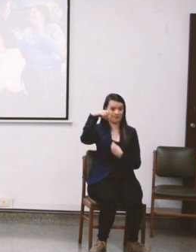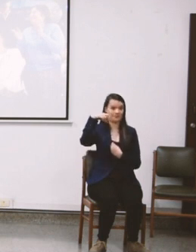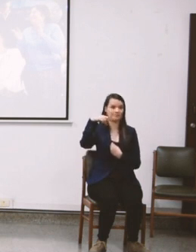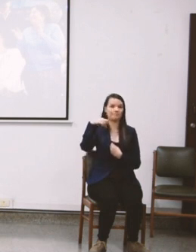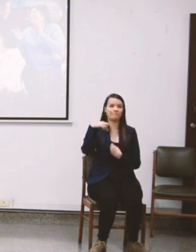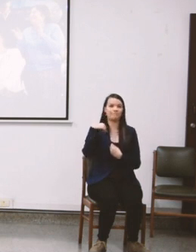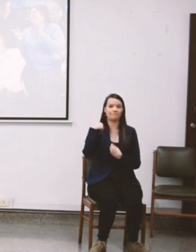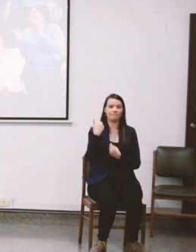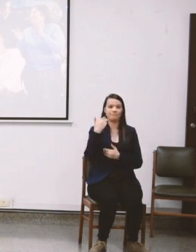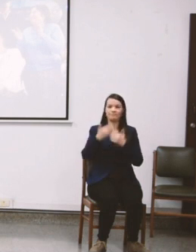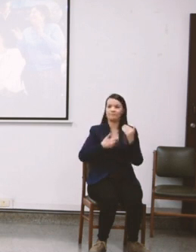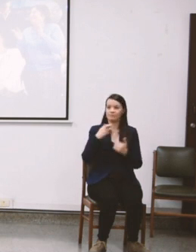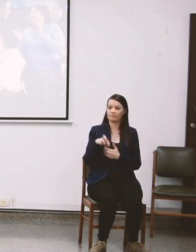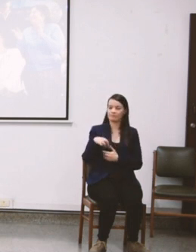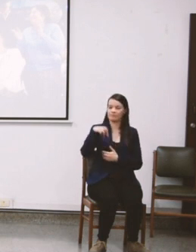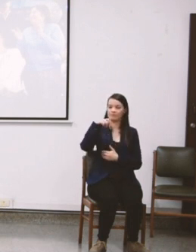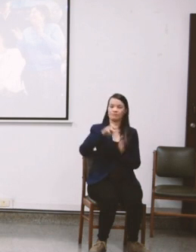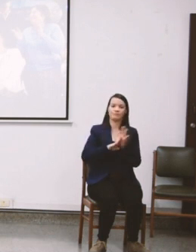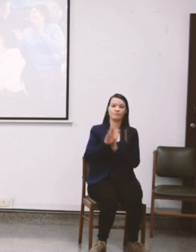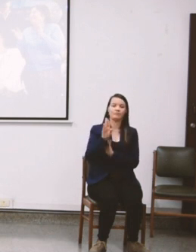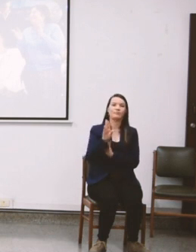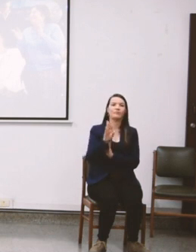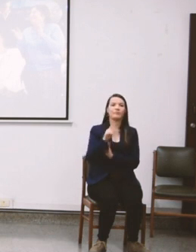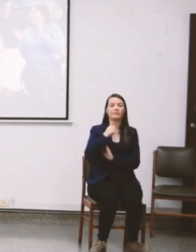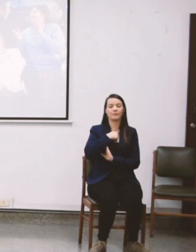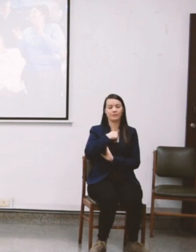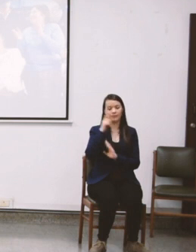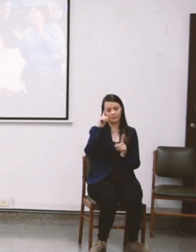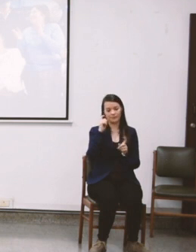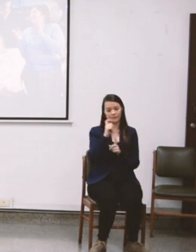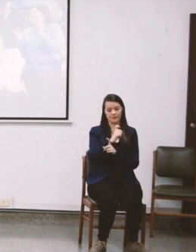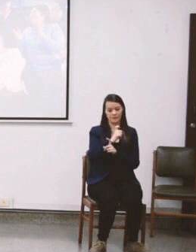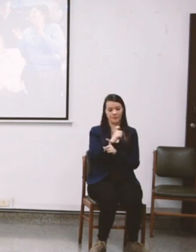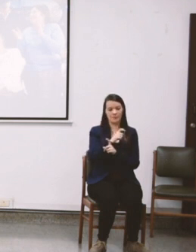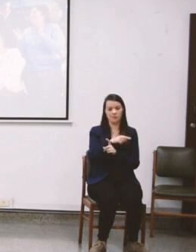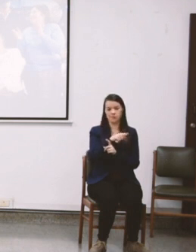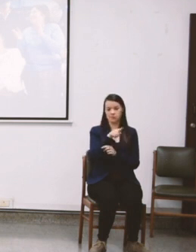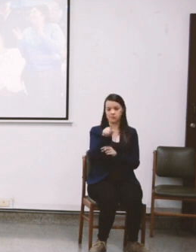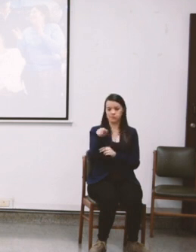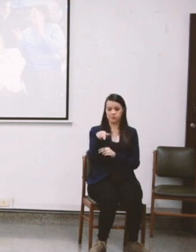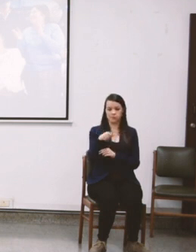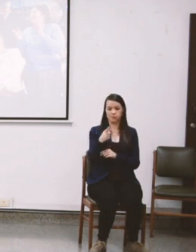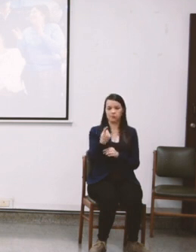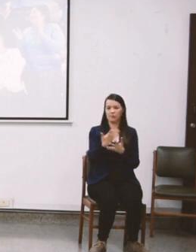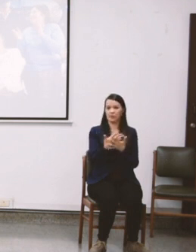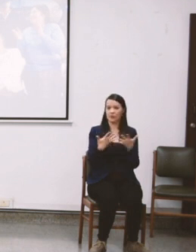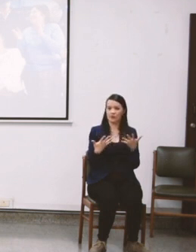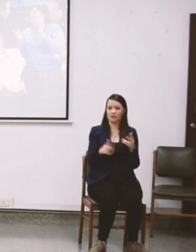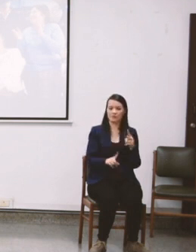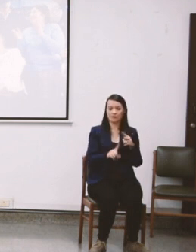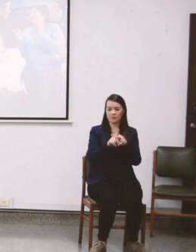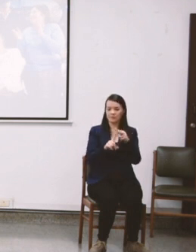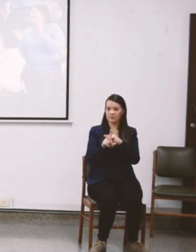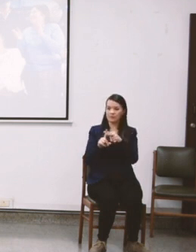también un poco pensando en el hecho de que hay una cantidad de elementos que emergen, que las cuestiones